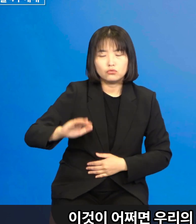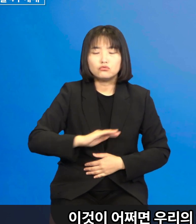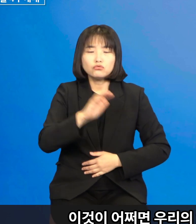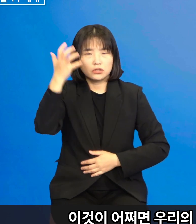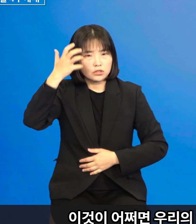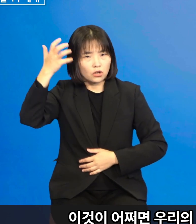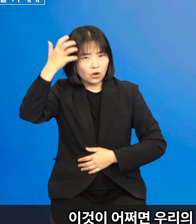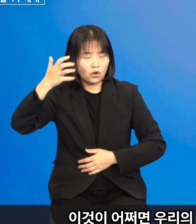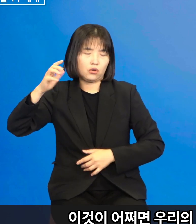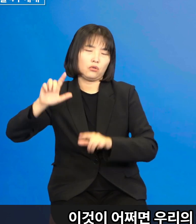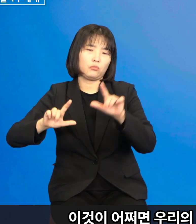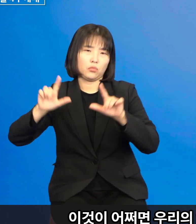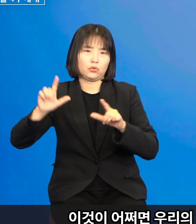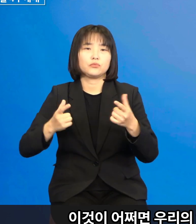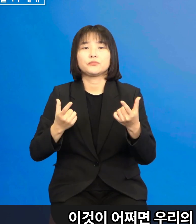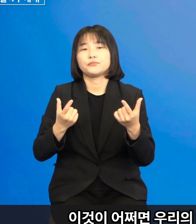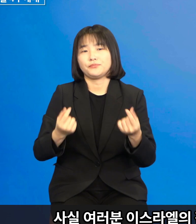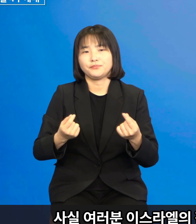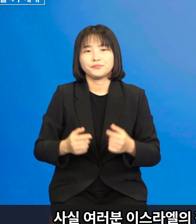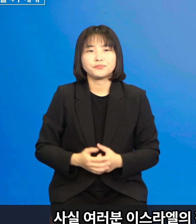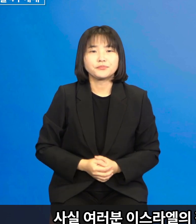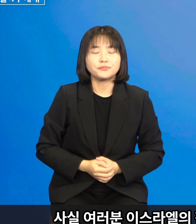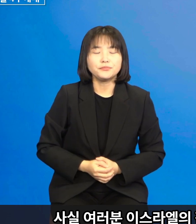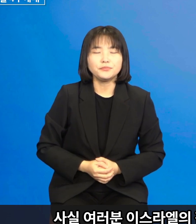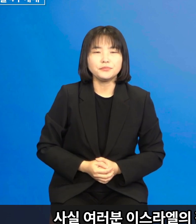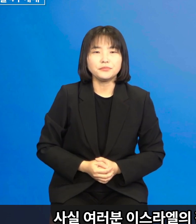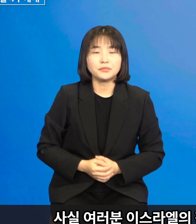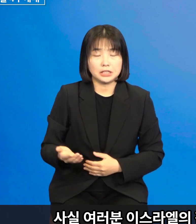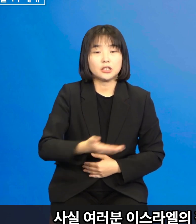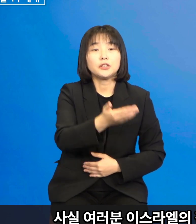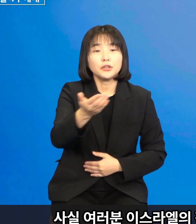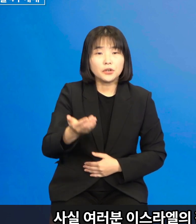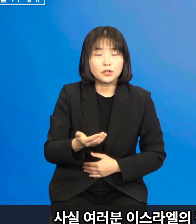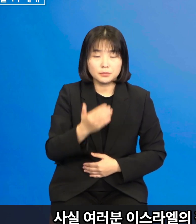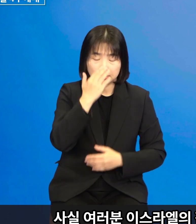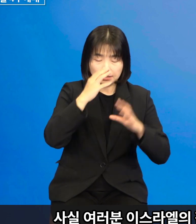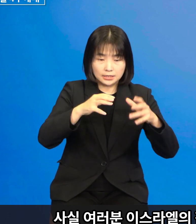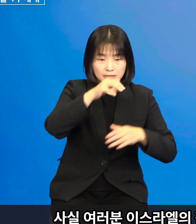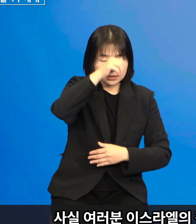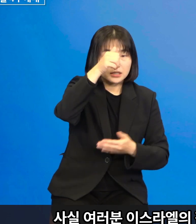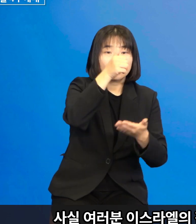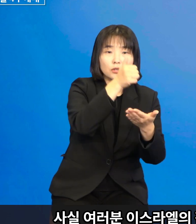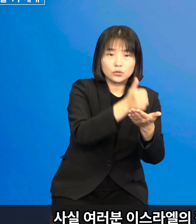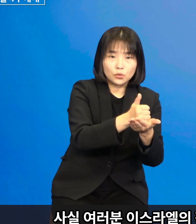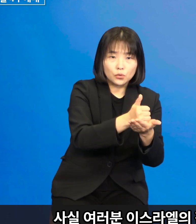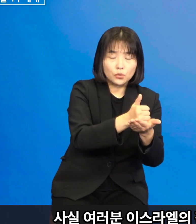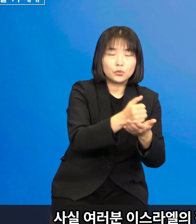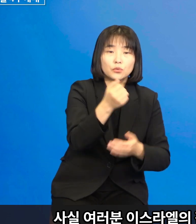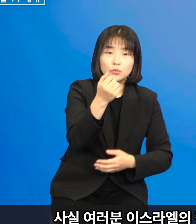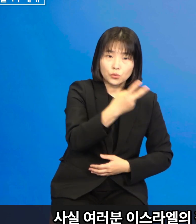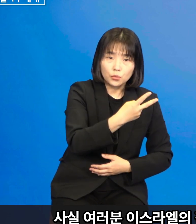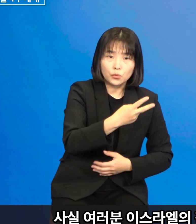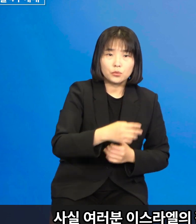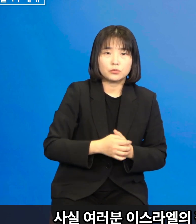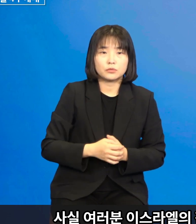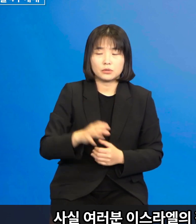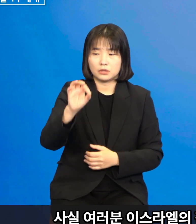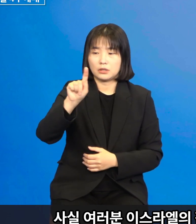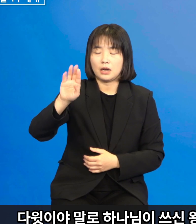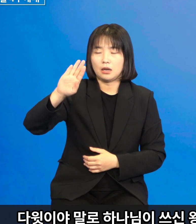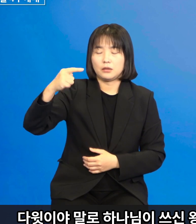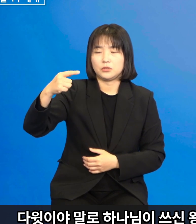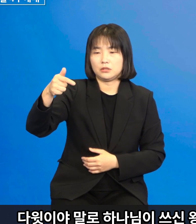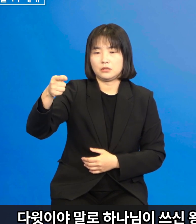영적인 상태인지도 모릅니다. 사실 여러분 이스라엘의 장로들과 심지어